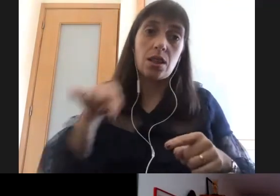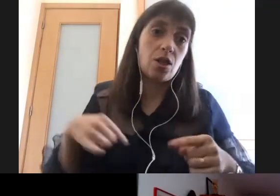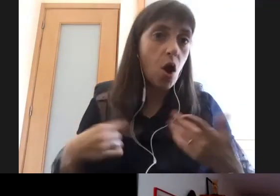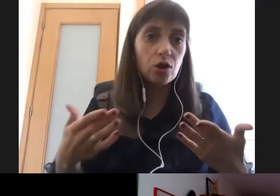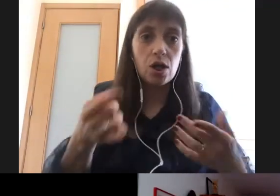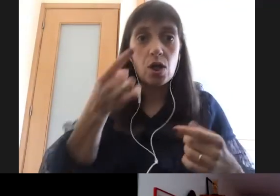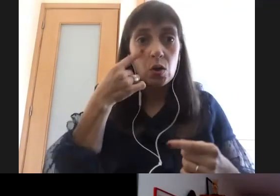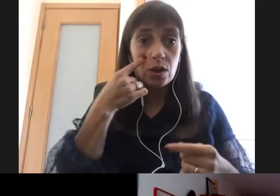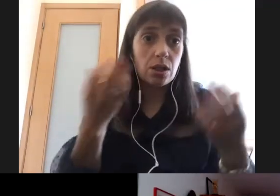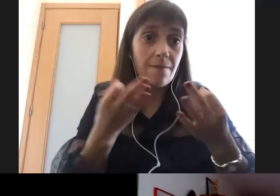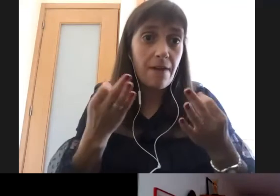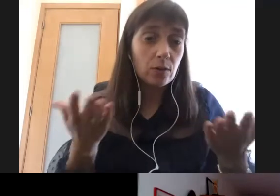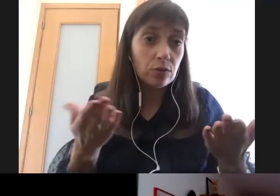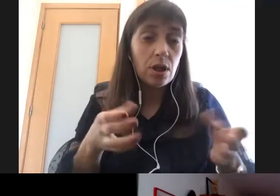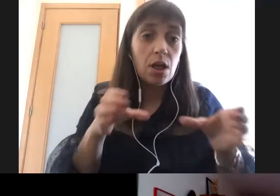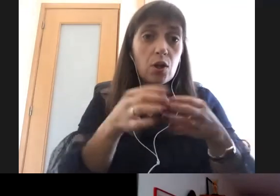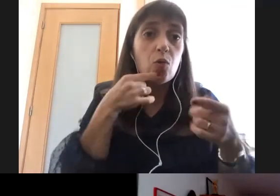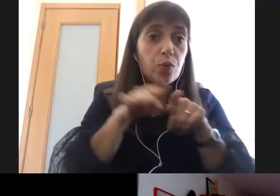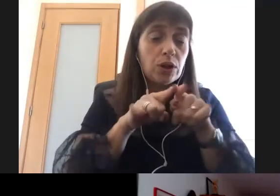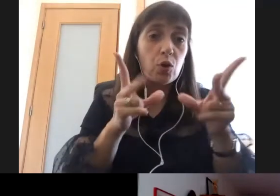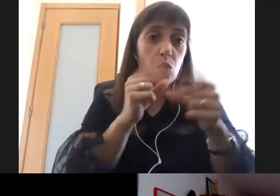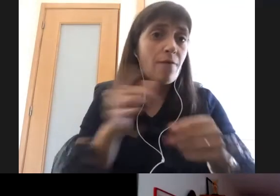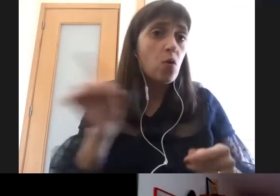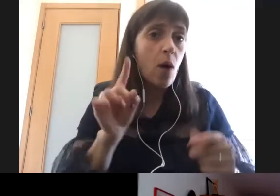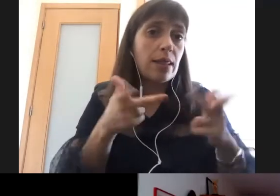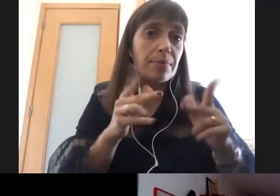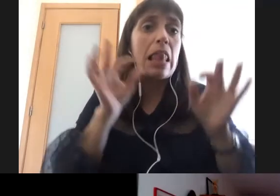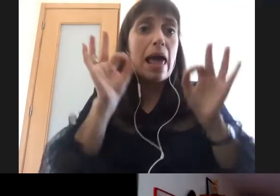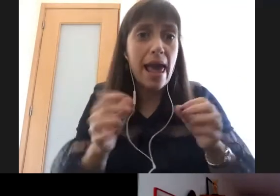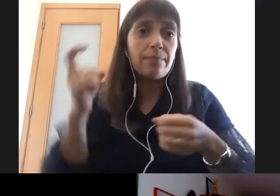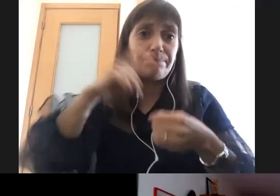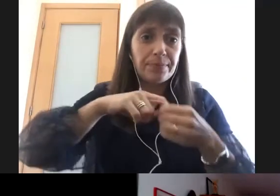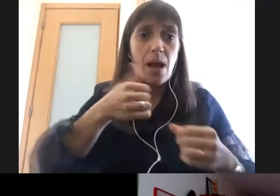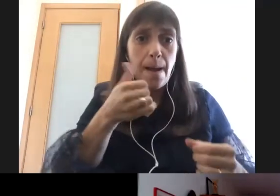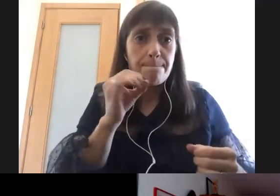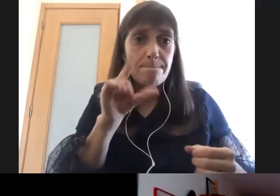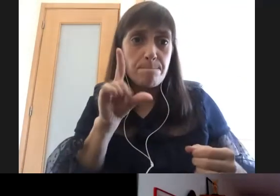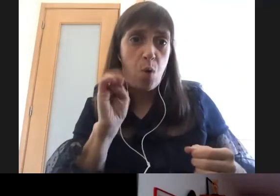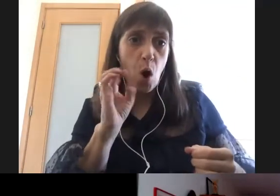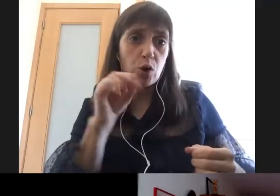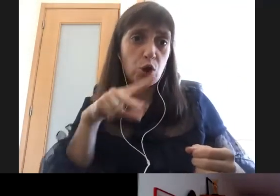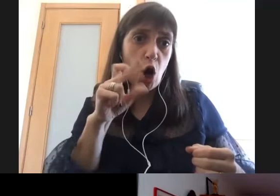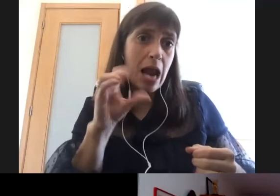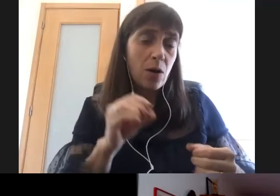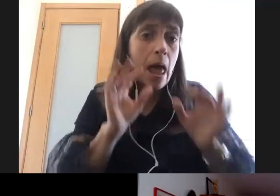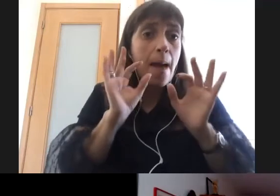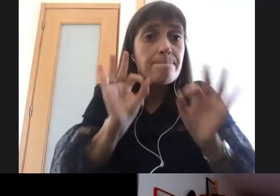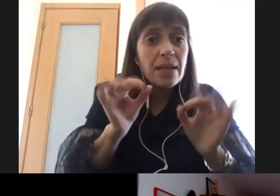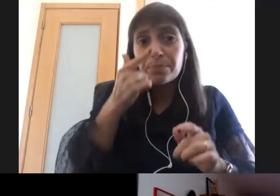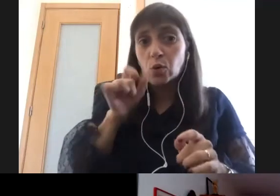reconhecer o fato de que o Novo não é um partido liberal. O Novo é um partido bolsonarista, mesmo que pessoas lá dentro do partido não queiram isso. Mas